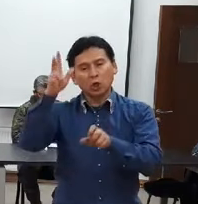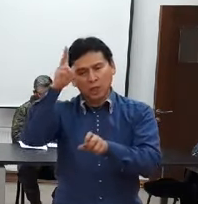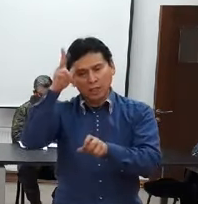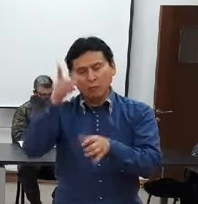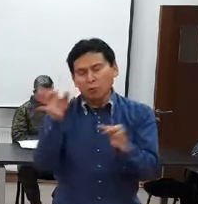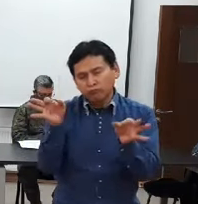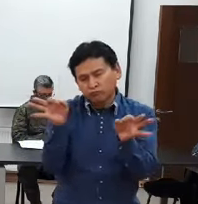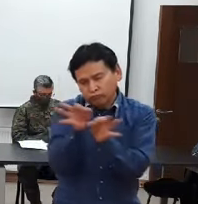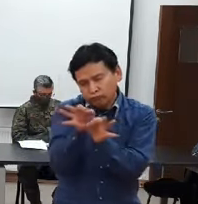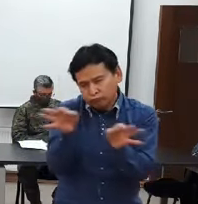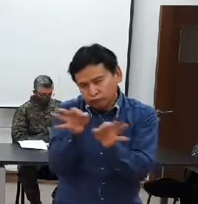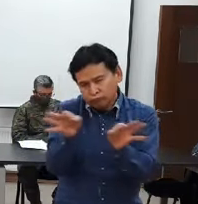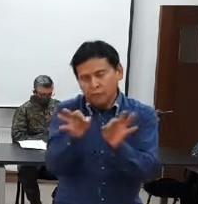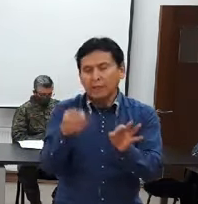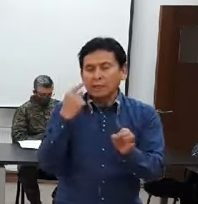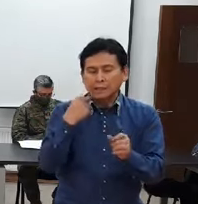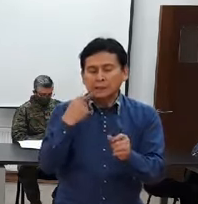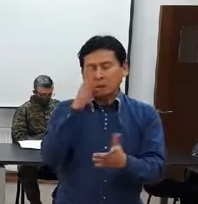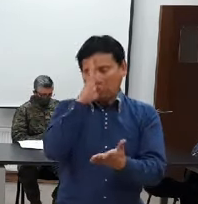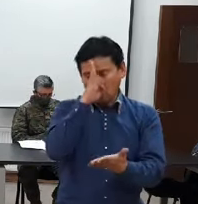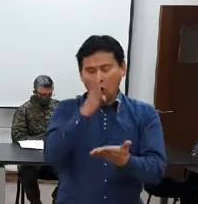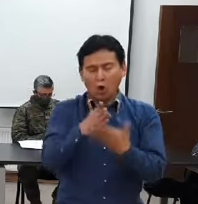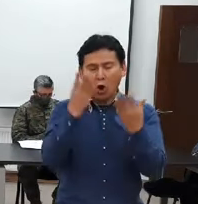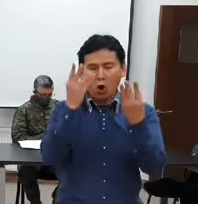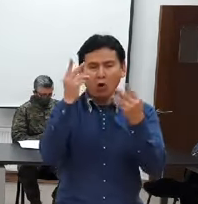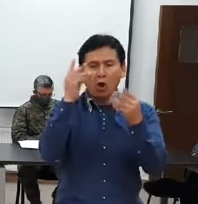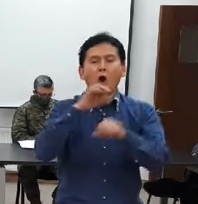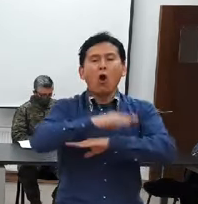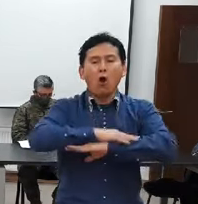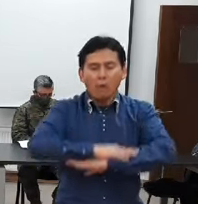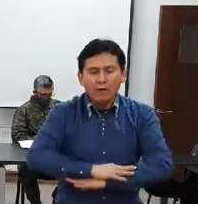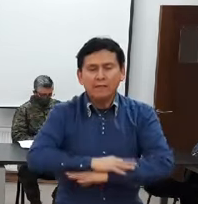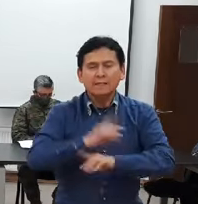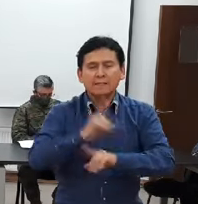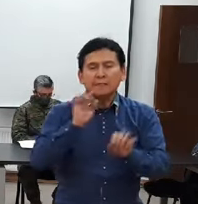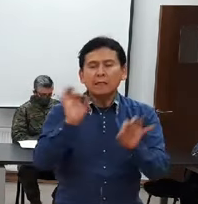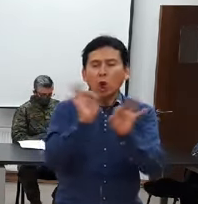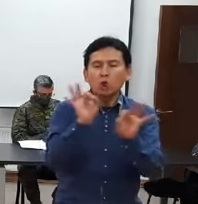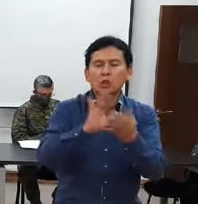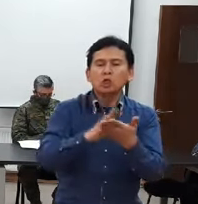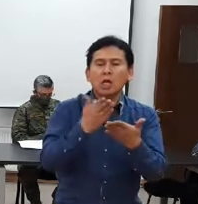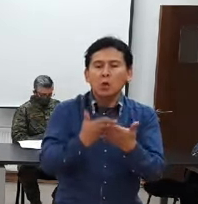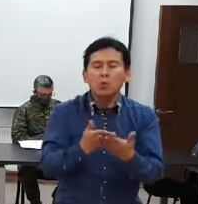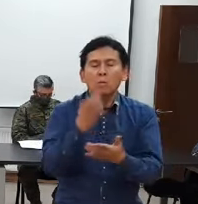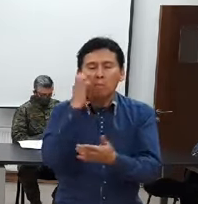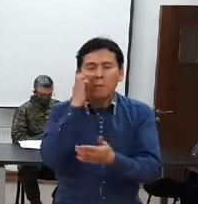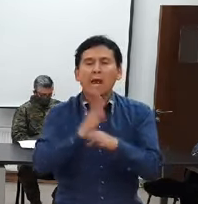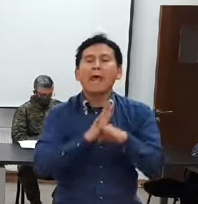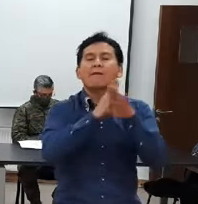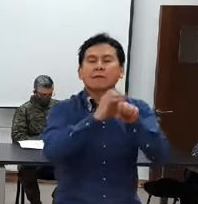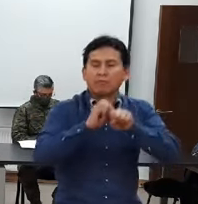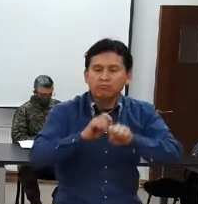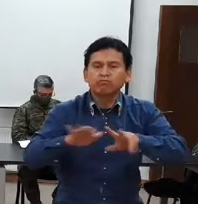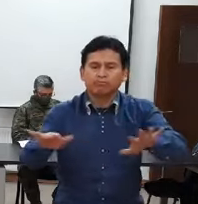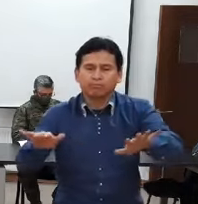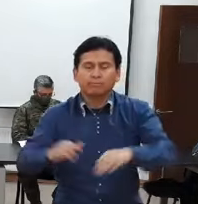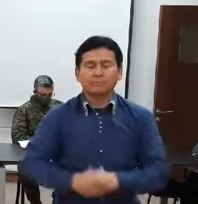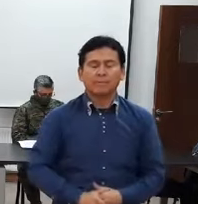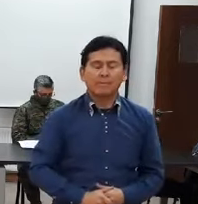aconsejar y seguir al pie de la letra las indicaciones que le entregó la autoridad sanitaria y de esa forma evitar otros